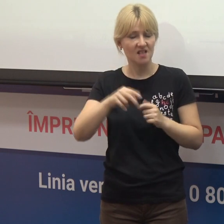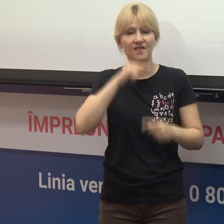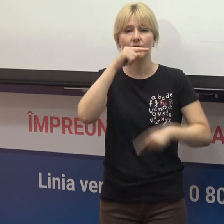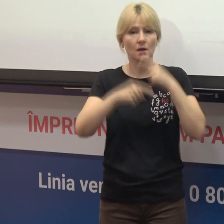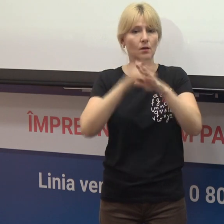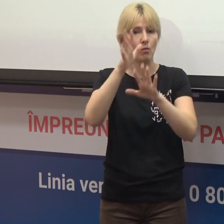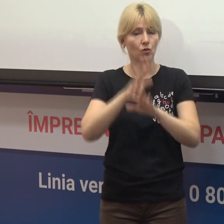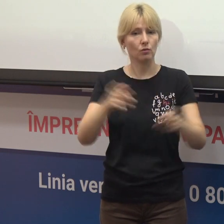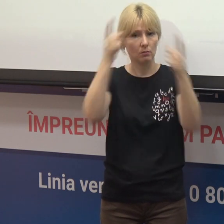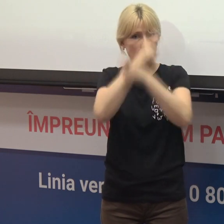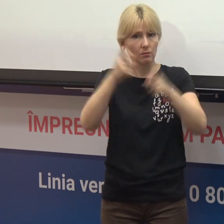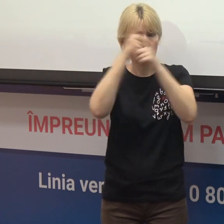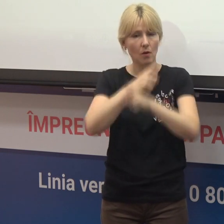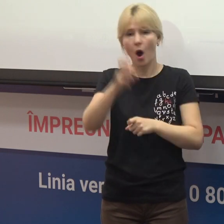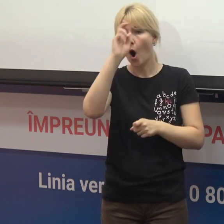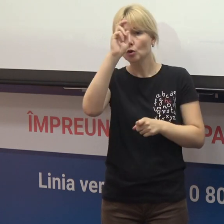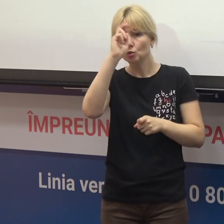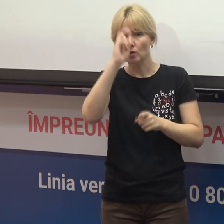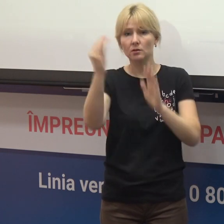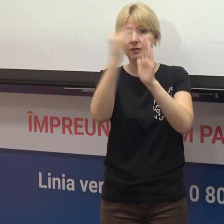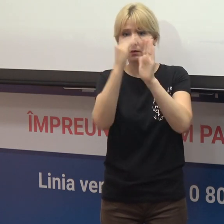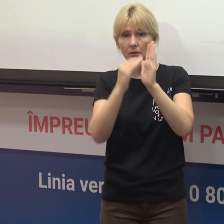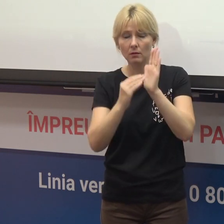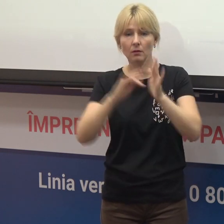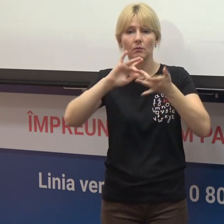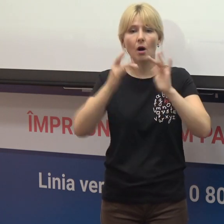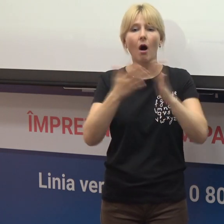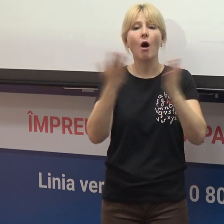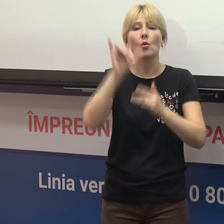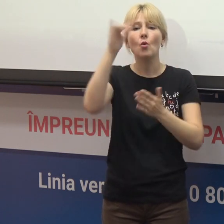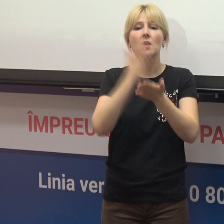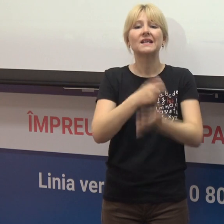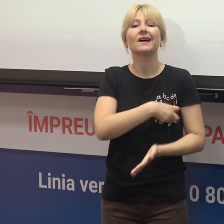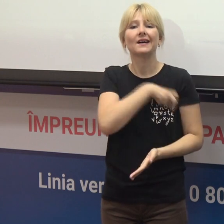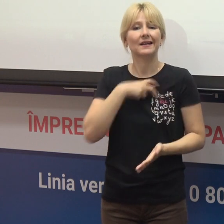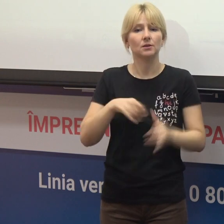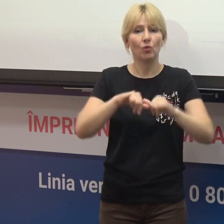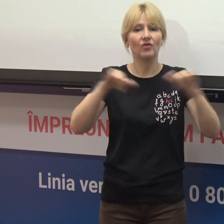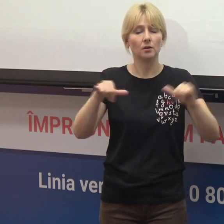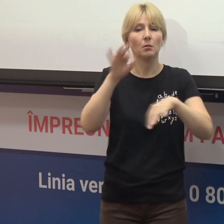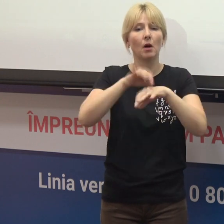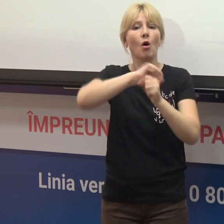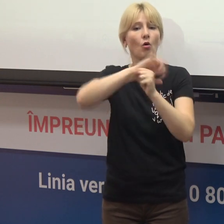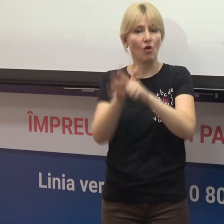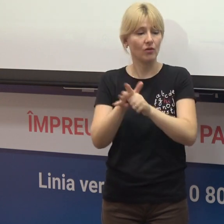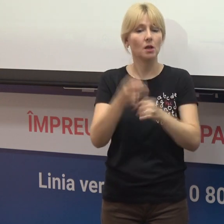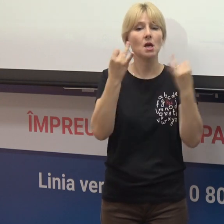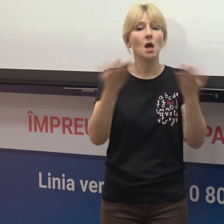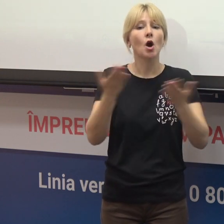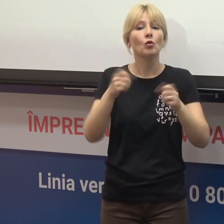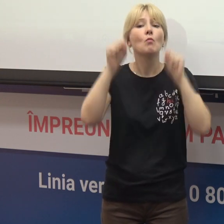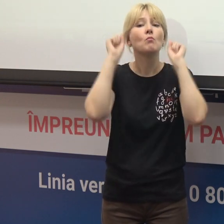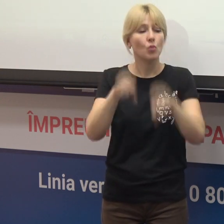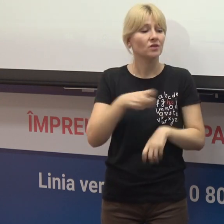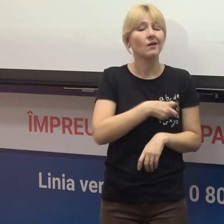actualiza lista statelor care sunt cu risc epidemiologic sporit și care pot prezenta un